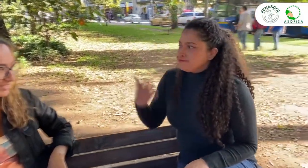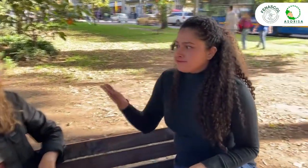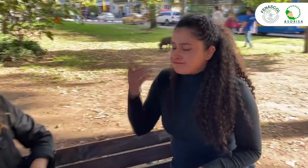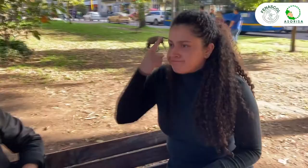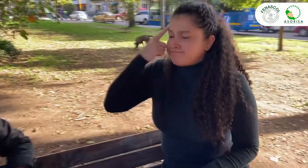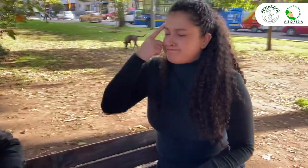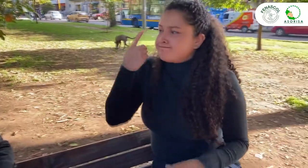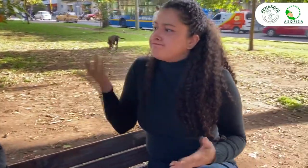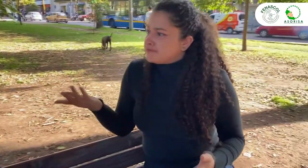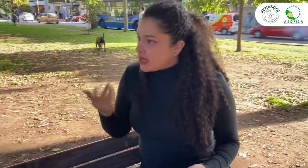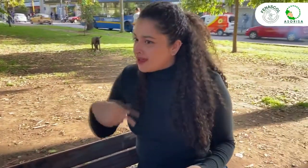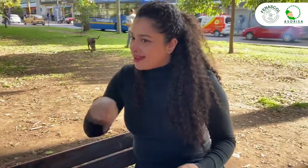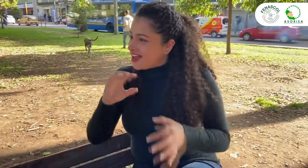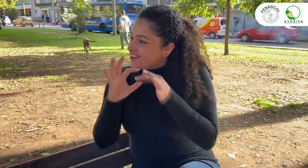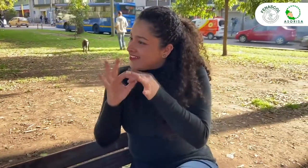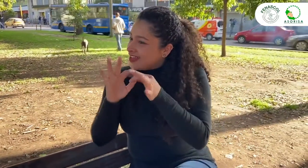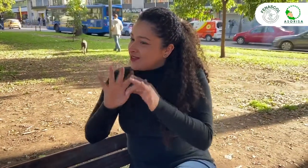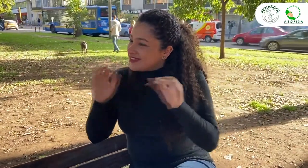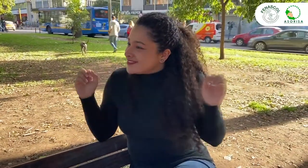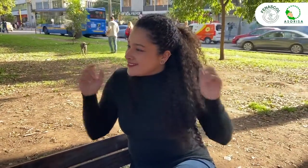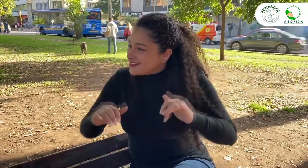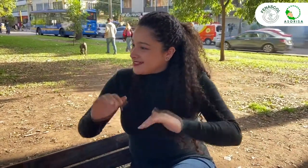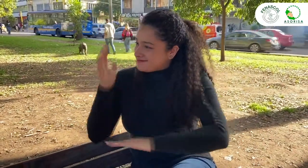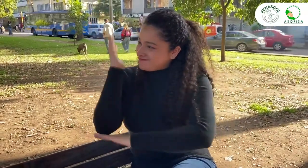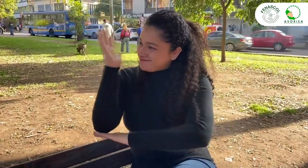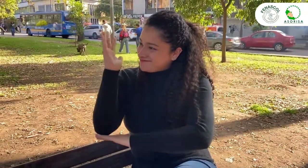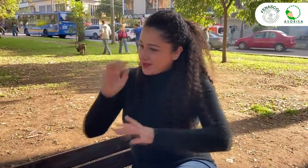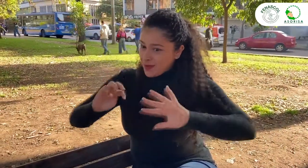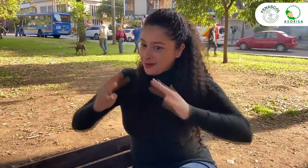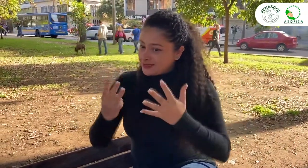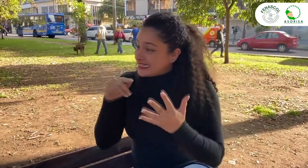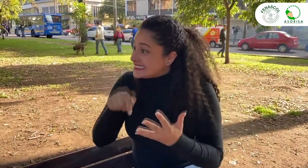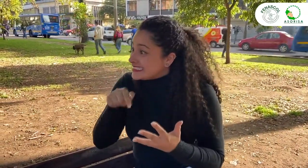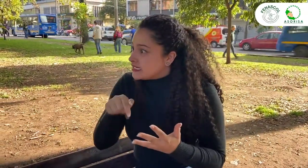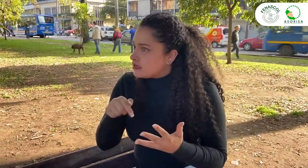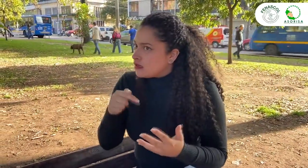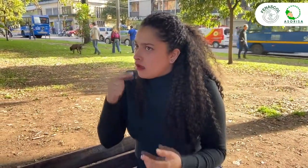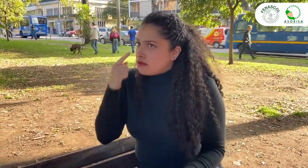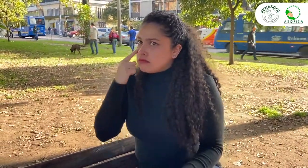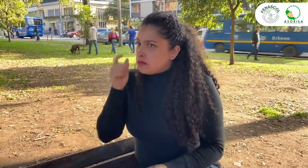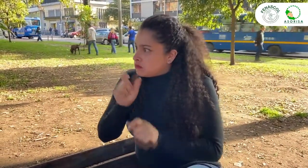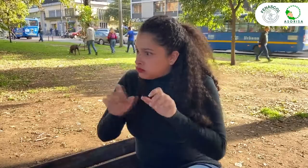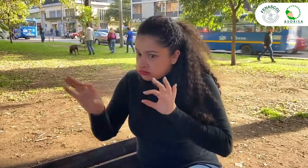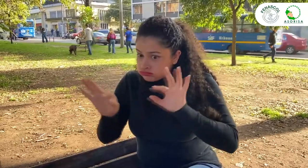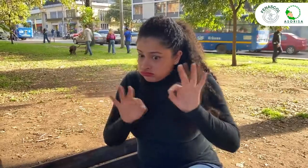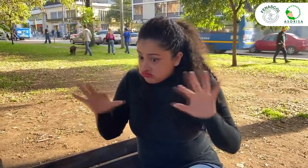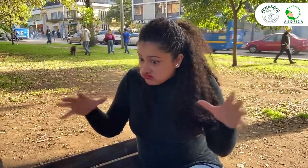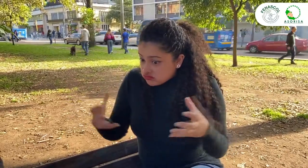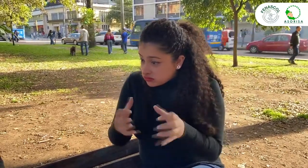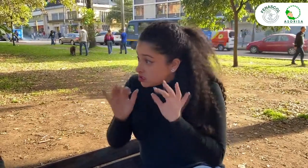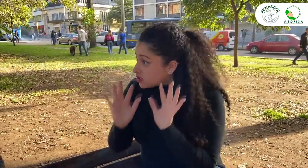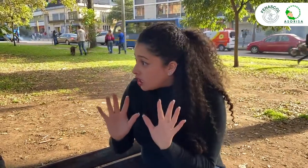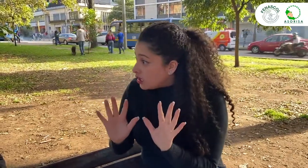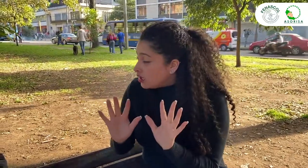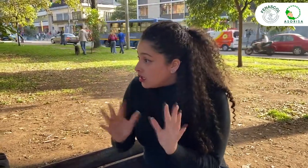óyeme ahora que me acuerdo acerca del octavo congreso de la situación de la persona sorda ya tenemos las diez personas